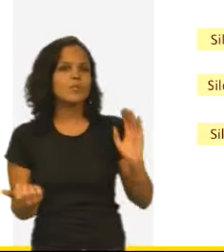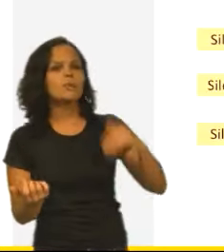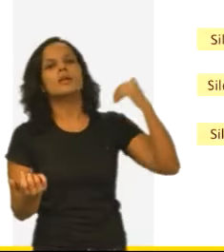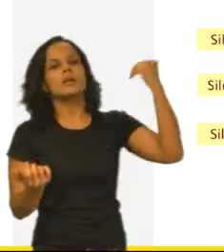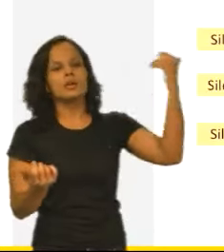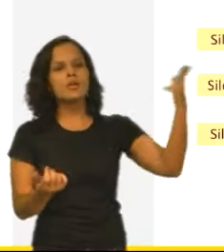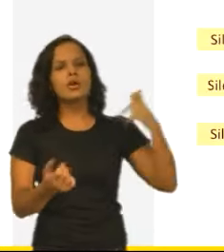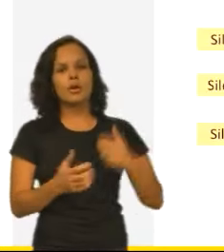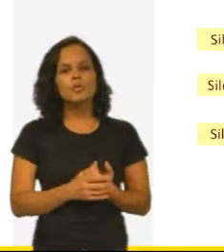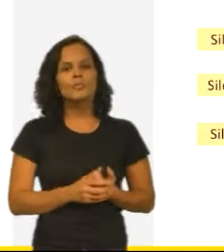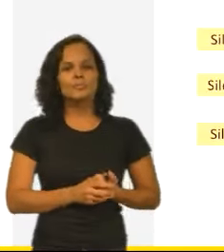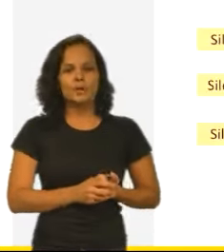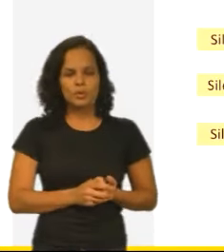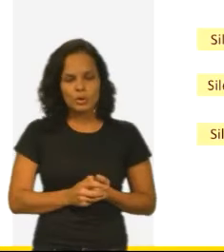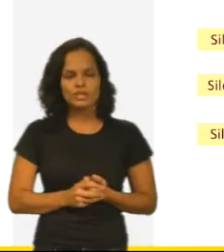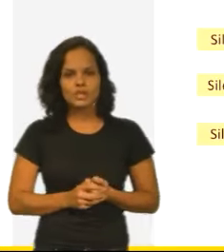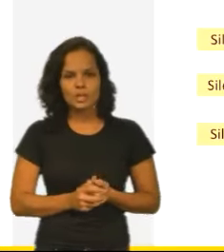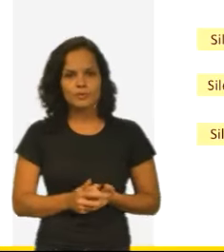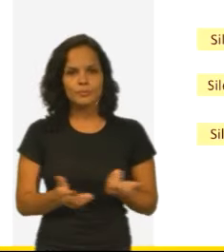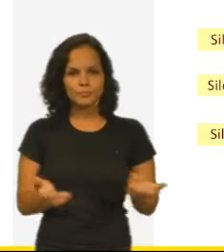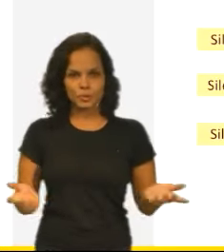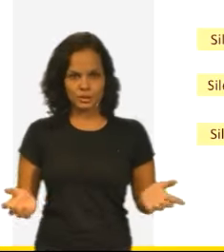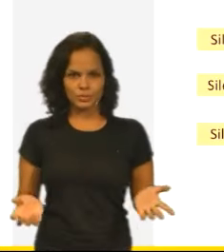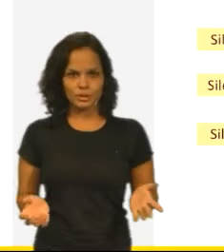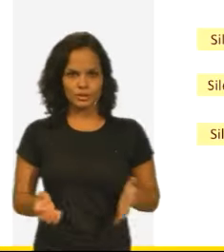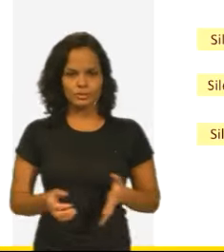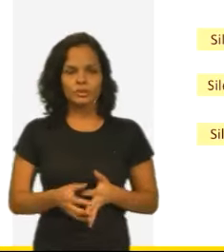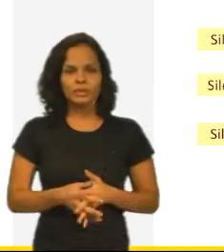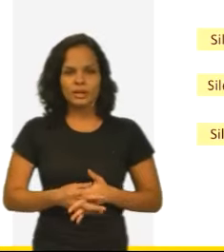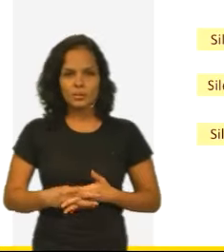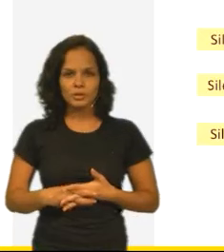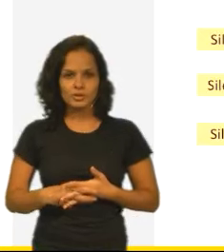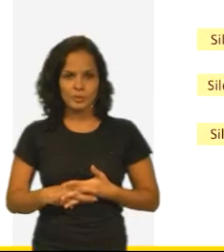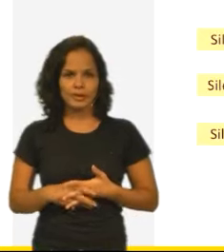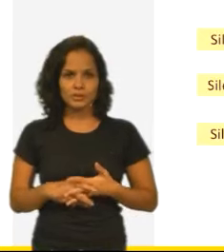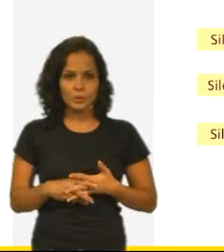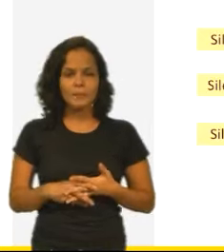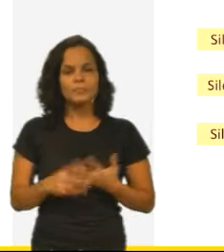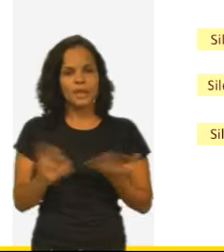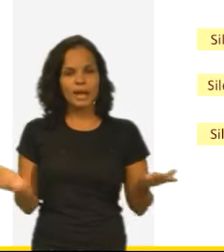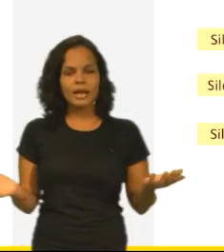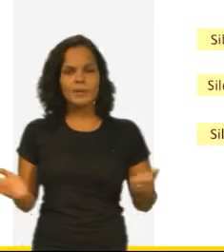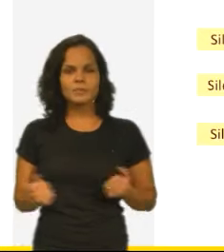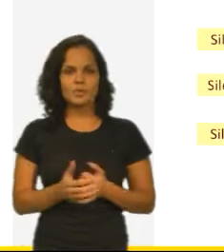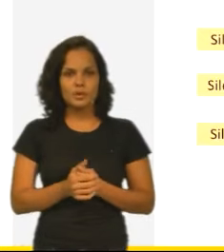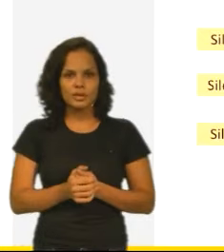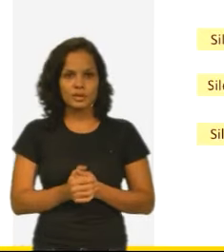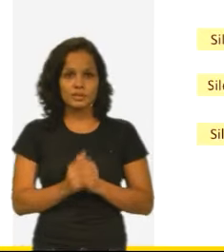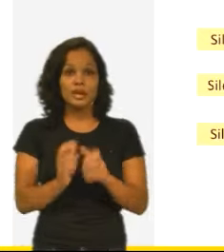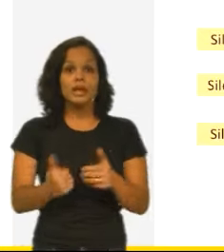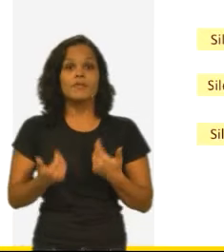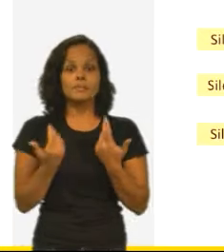homem, eu coloco o adjetivo no masculino. Tranquilo demais, não é? Acabamos concordância. Vamos